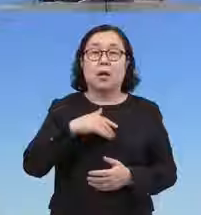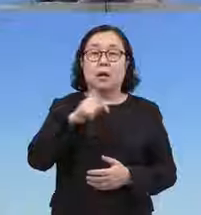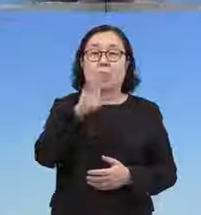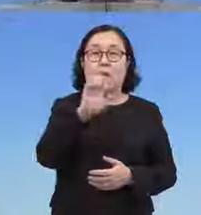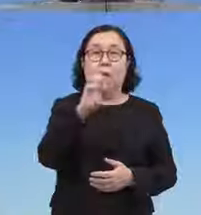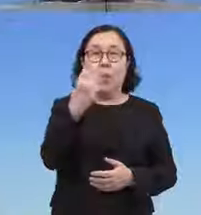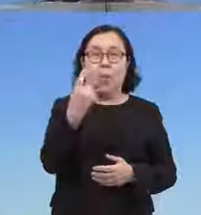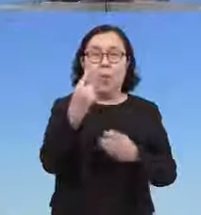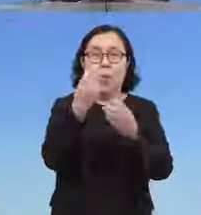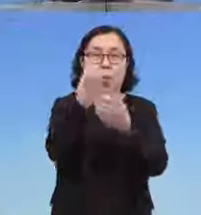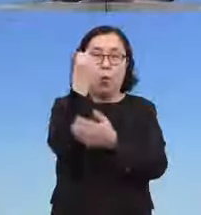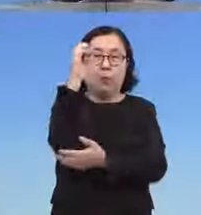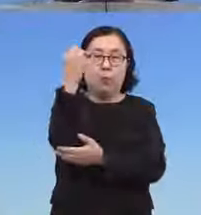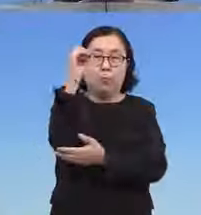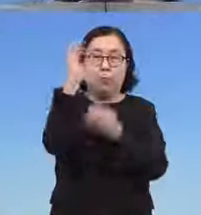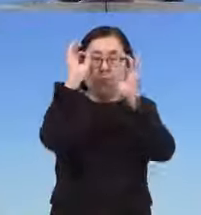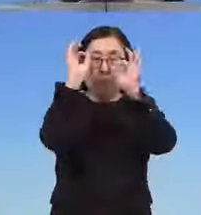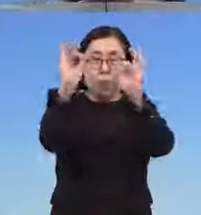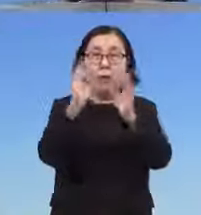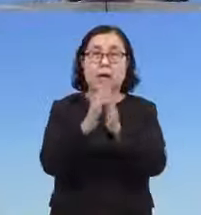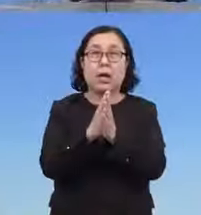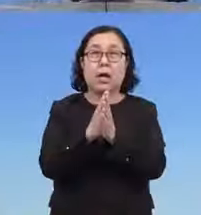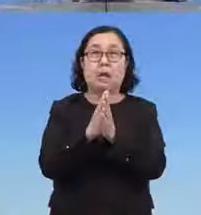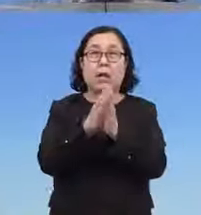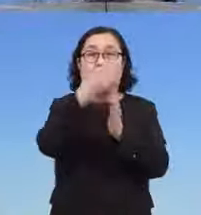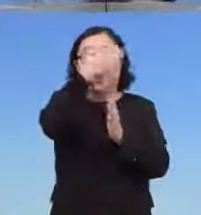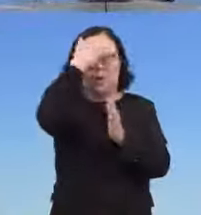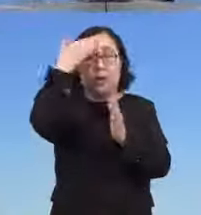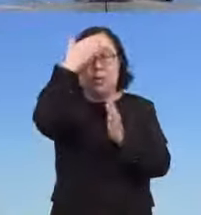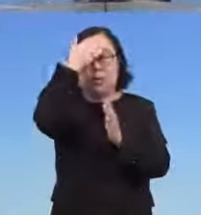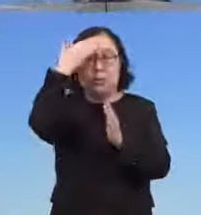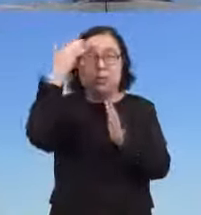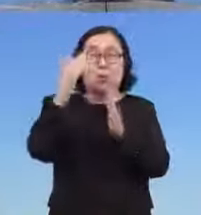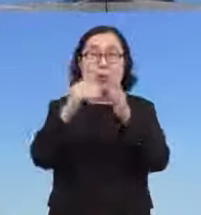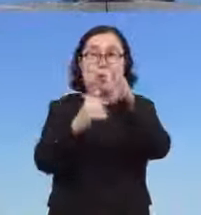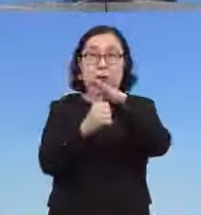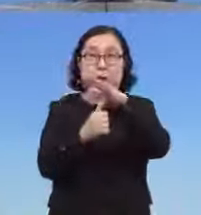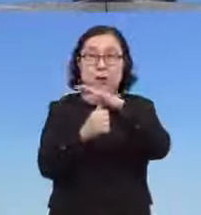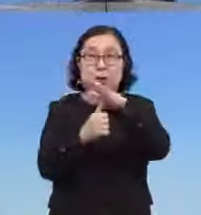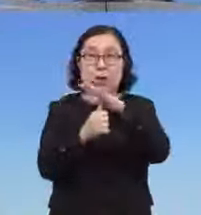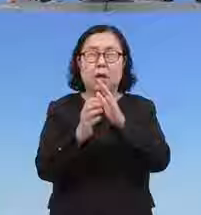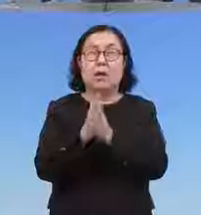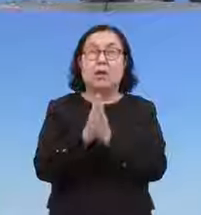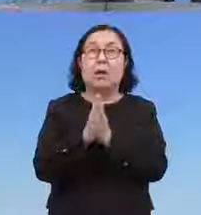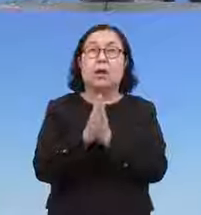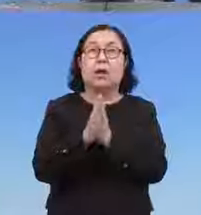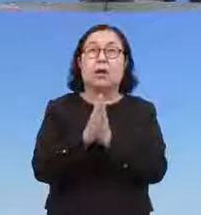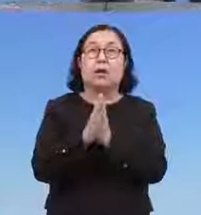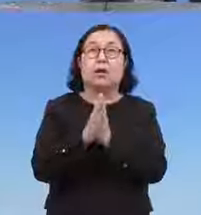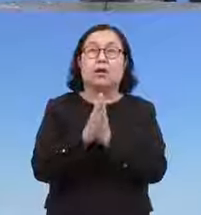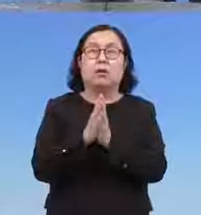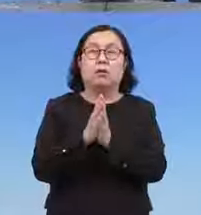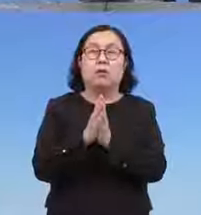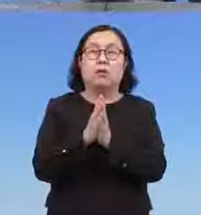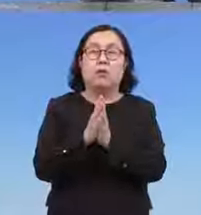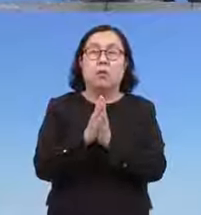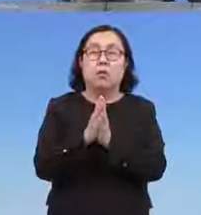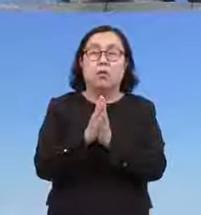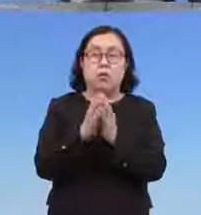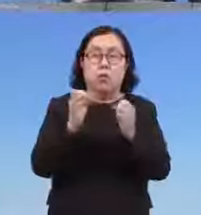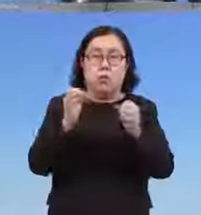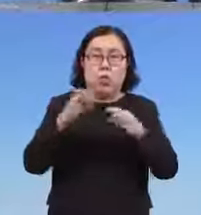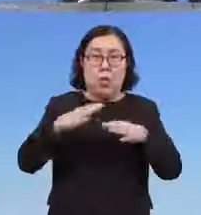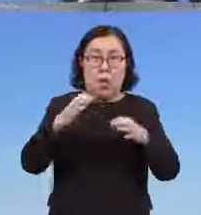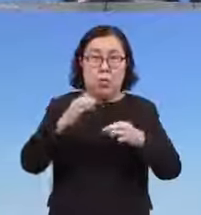보니까 난장판이 된 거예요. 교실에 난입을 해가지고, 그래서 막 그 청소년들이 이렇게 놀라는 사진 한 장을, 그게 그 사진 한 장이 내 인생을